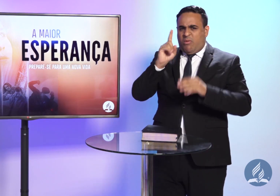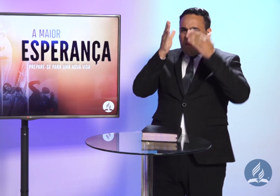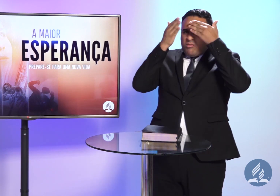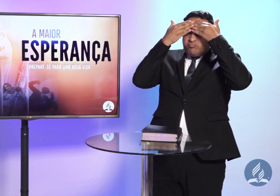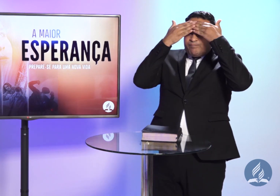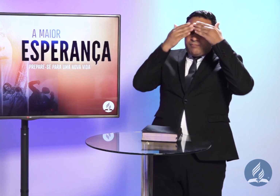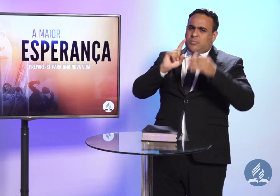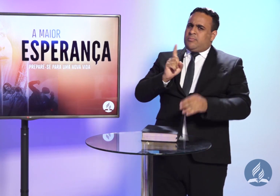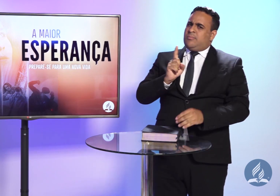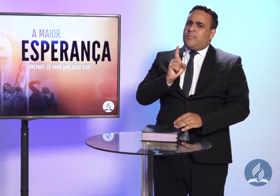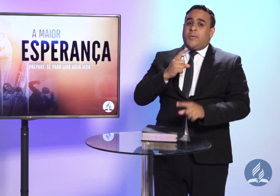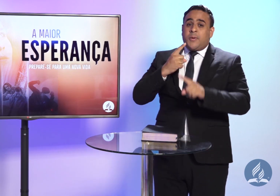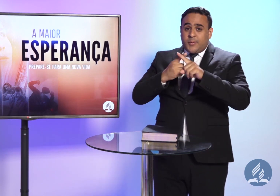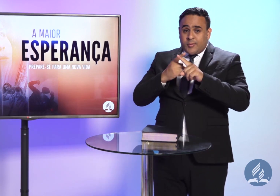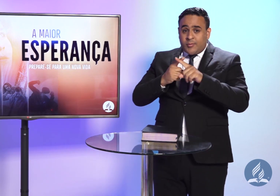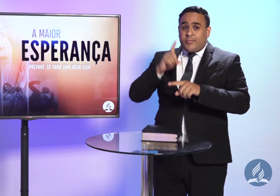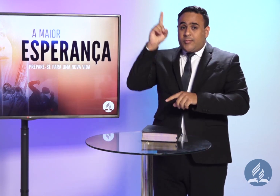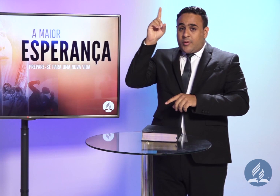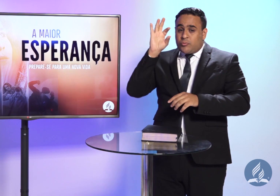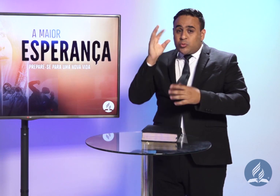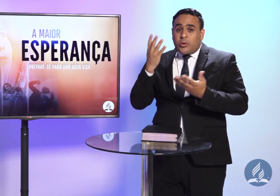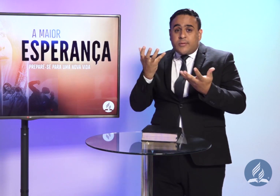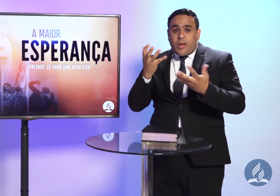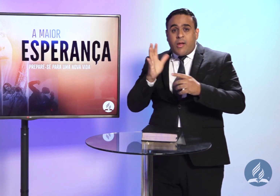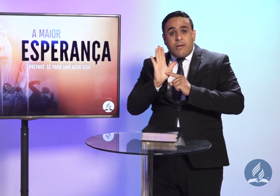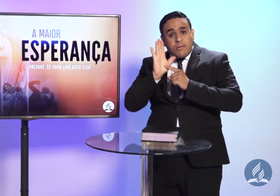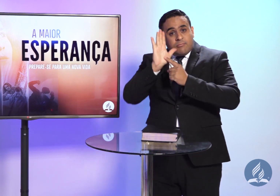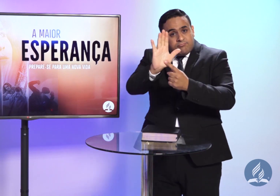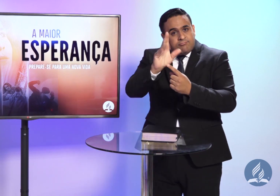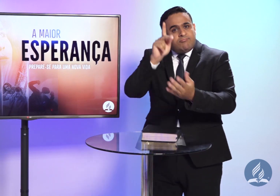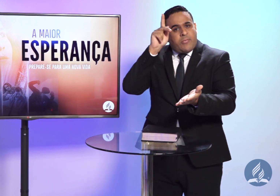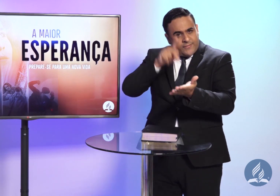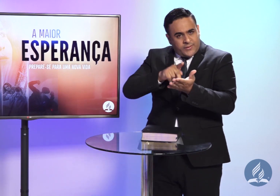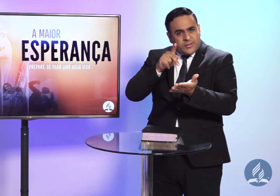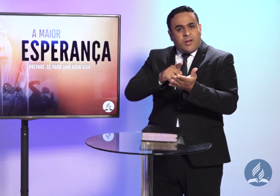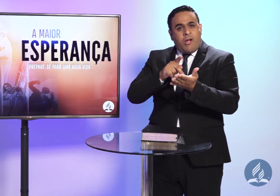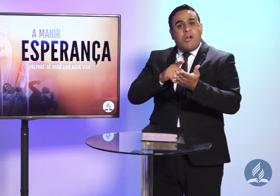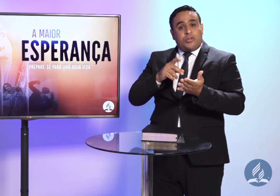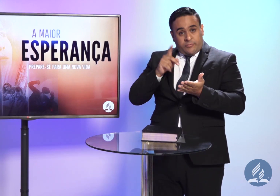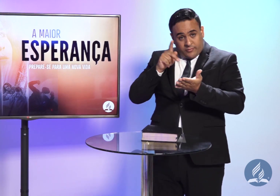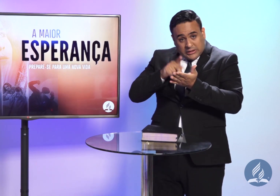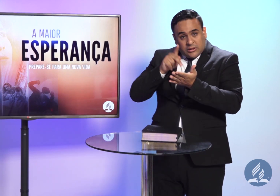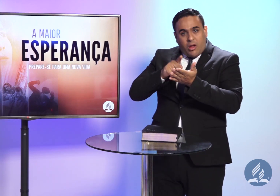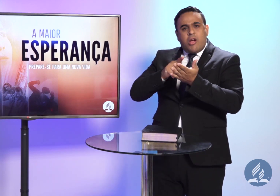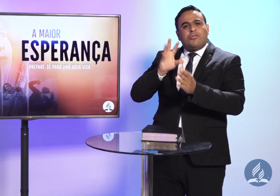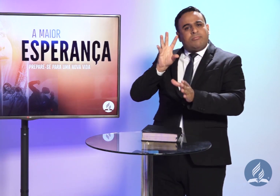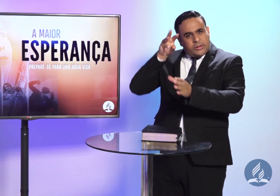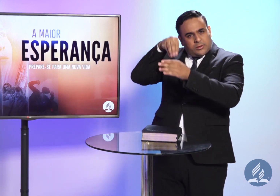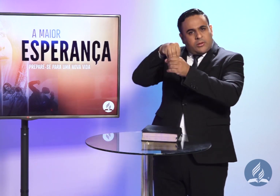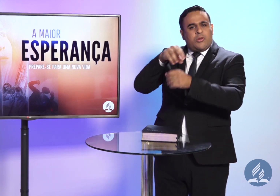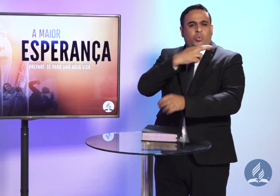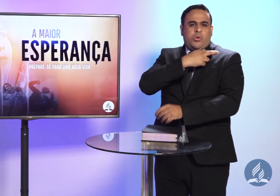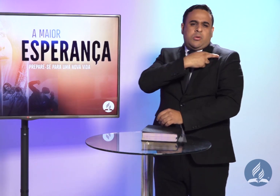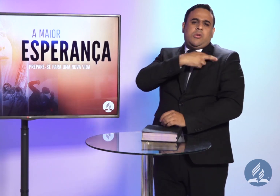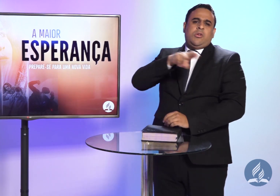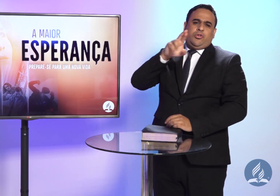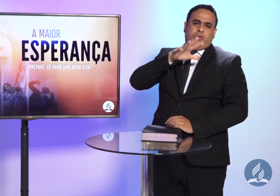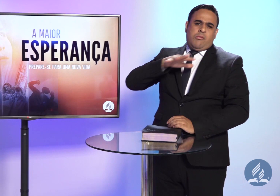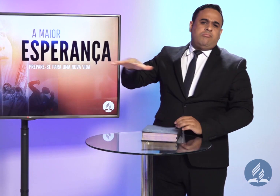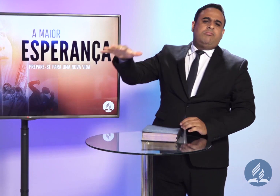Deus, você vai conseguir abrir a sua mente e o seu coração. É somente com a Bíblia, é através da Bíblia.